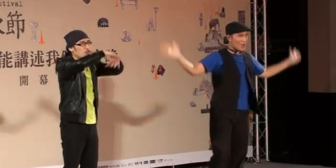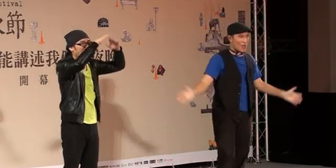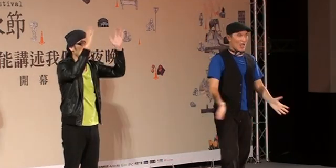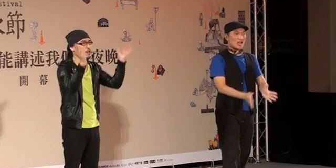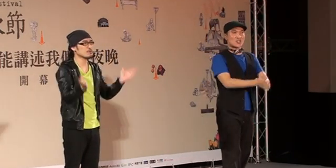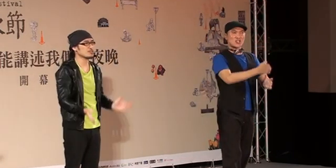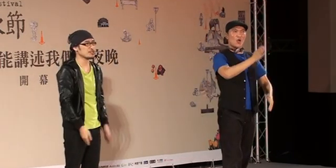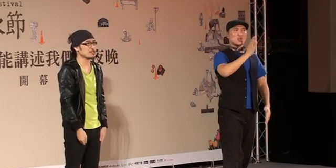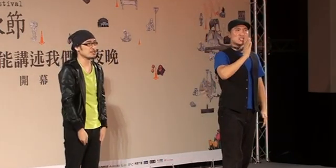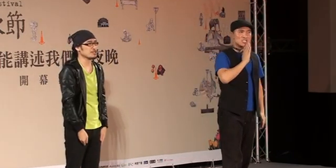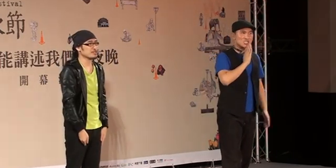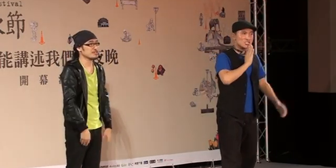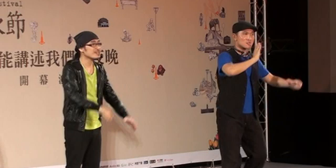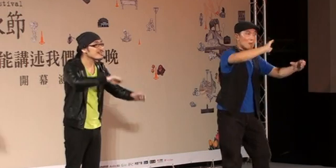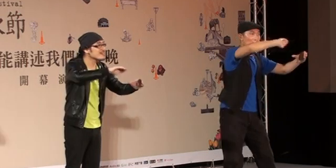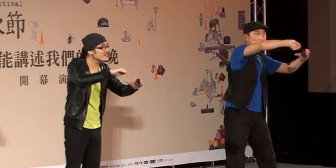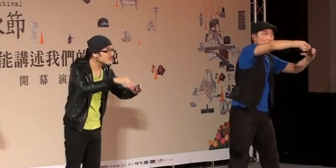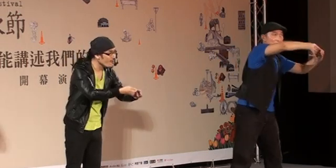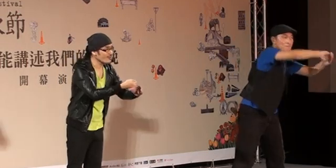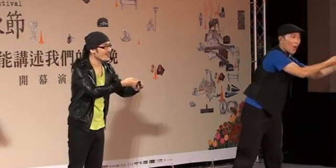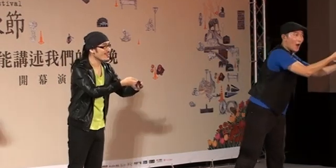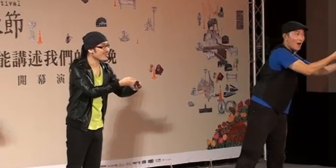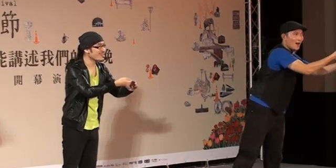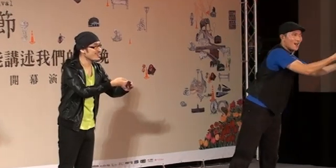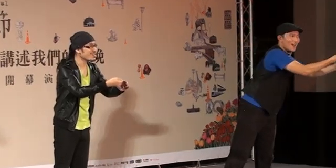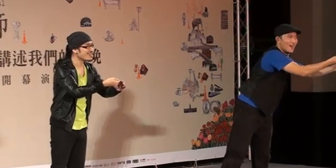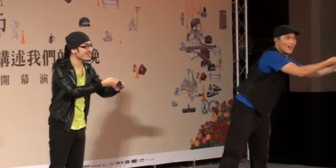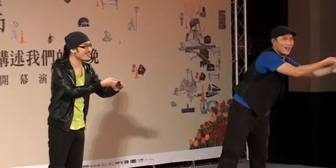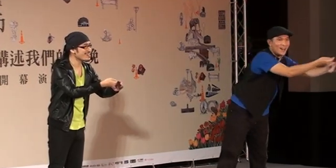全都是洞。